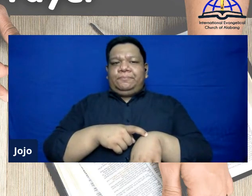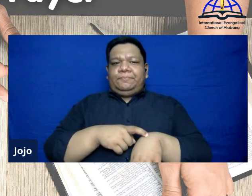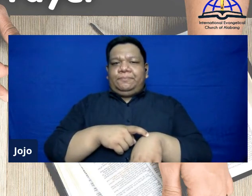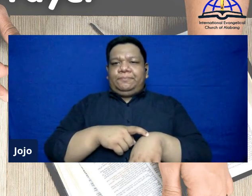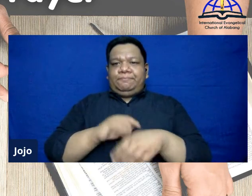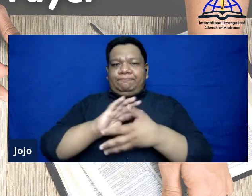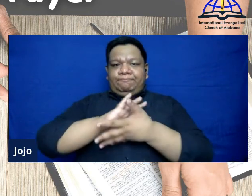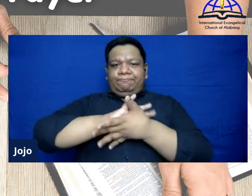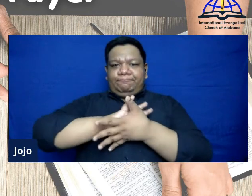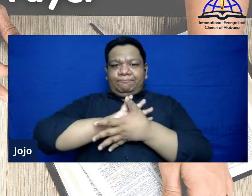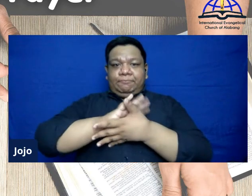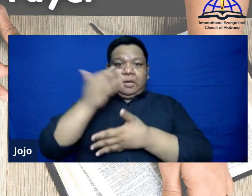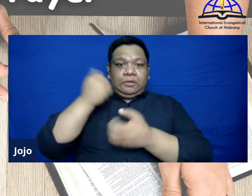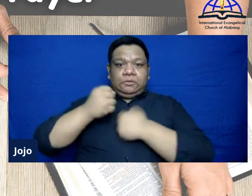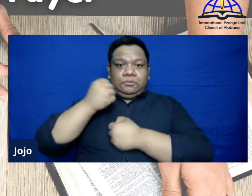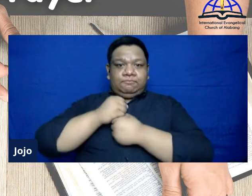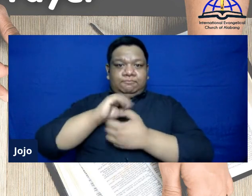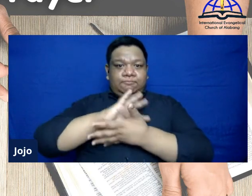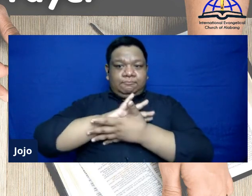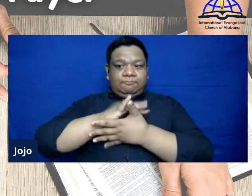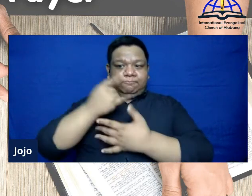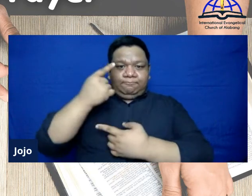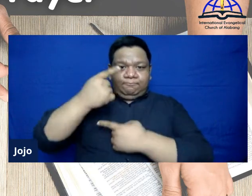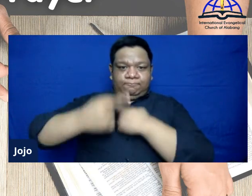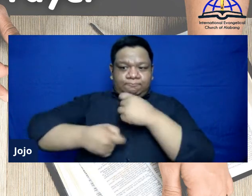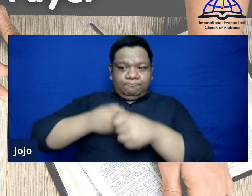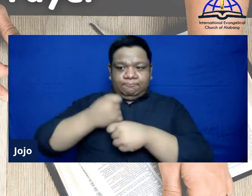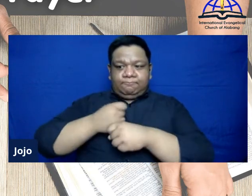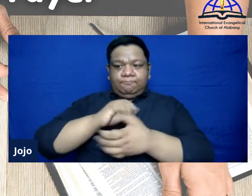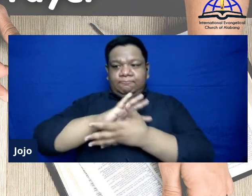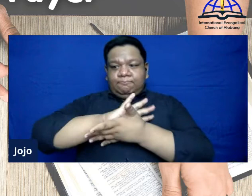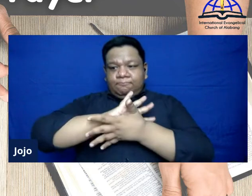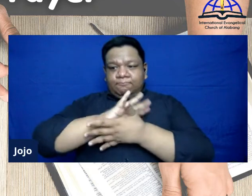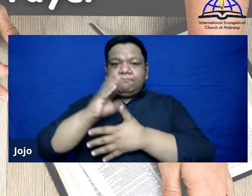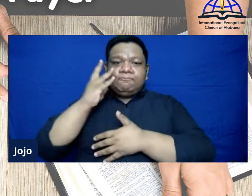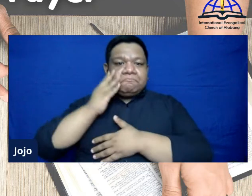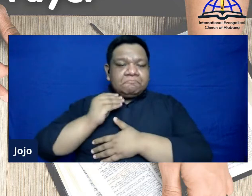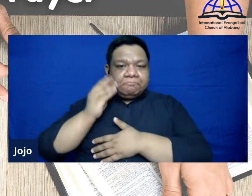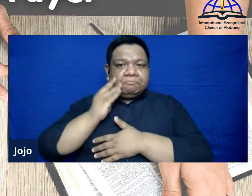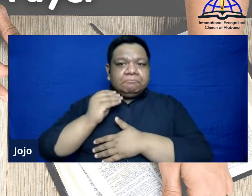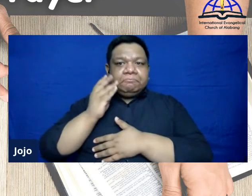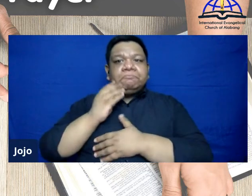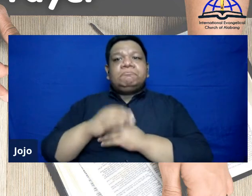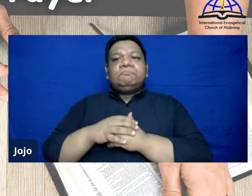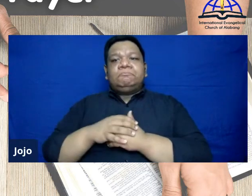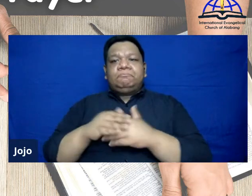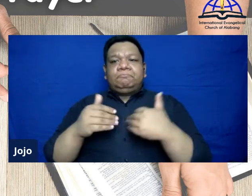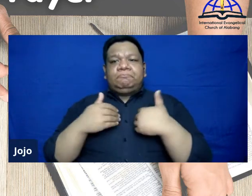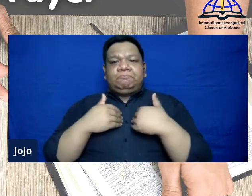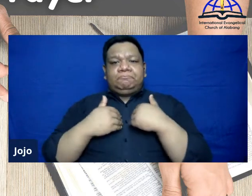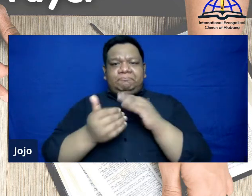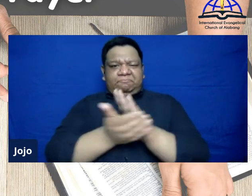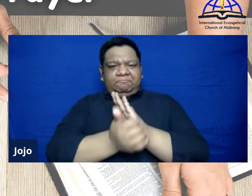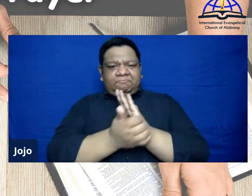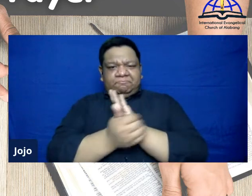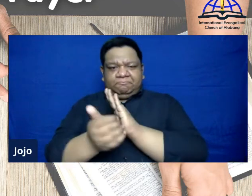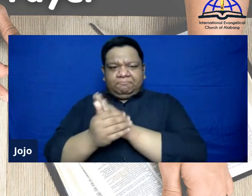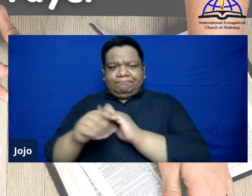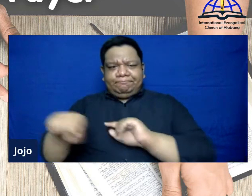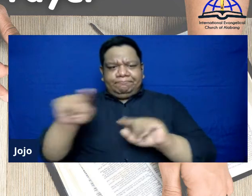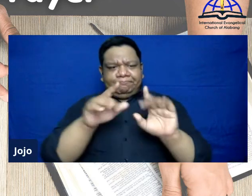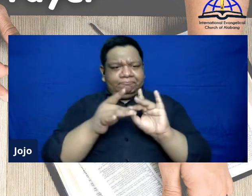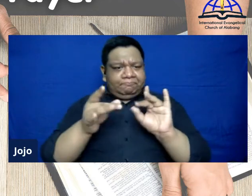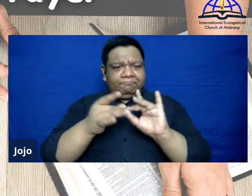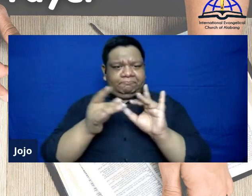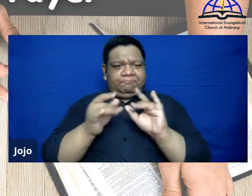Nag-pandemic last year, ngayon, naka-1 year na tayo na nakaranas ito. May mga expert na nagsasabi na magtatagal pa po